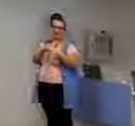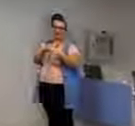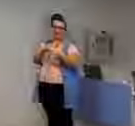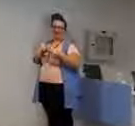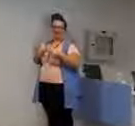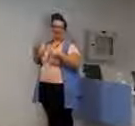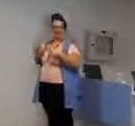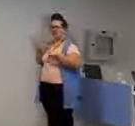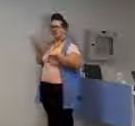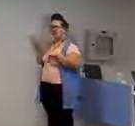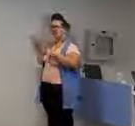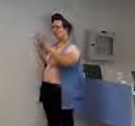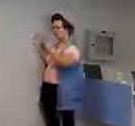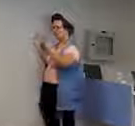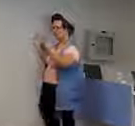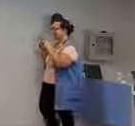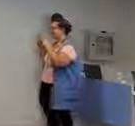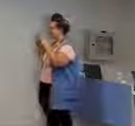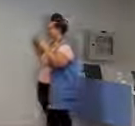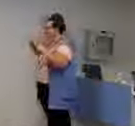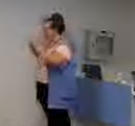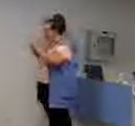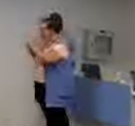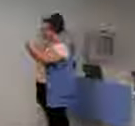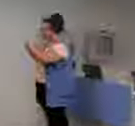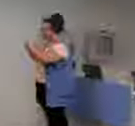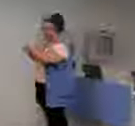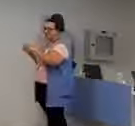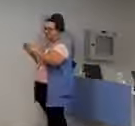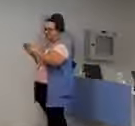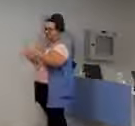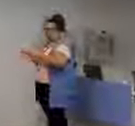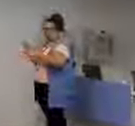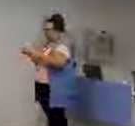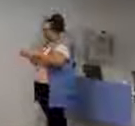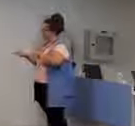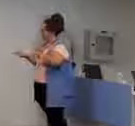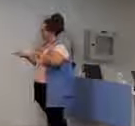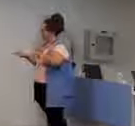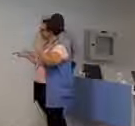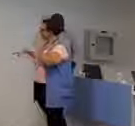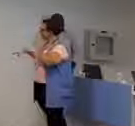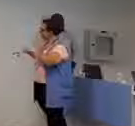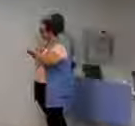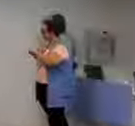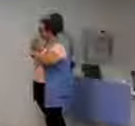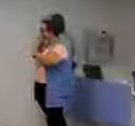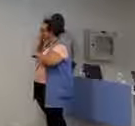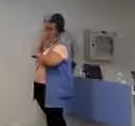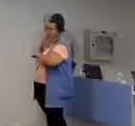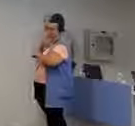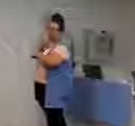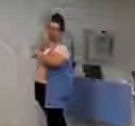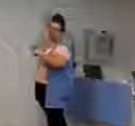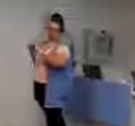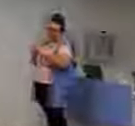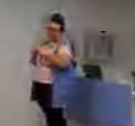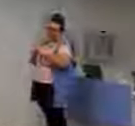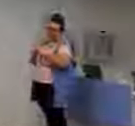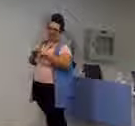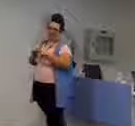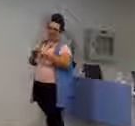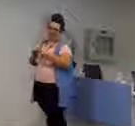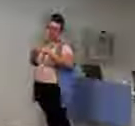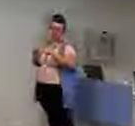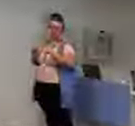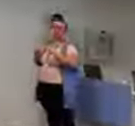existentes, onde eventualmente eu estou até fabricando contra pedido. Eu só estou fabricando porque eu tive um pedido. Mas tudo que eu preciso